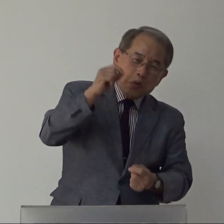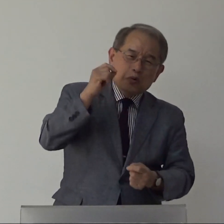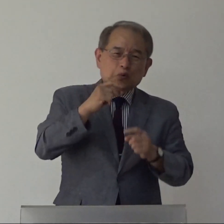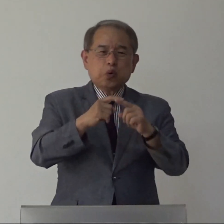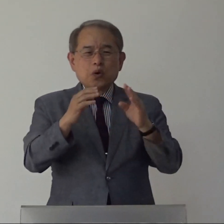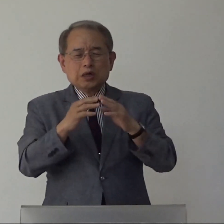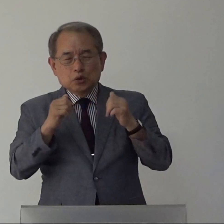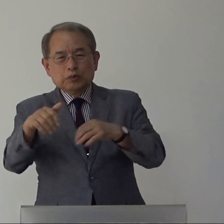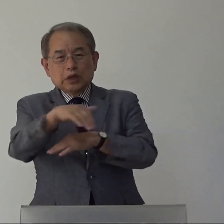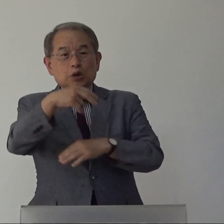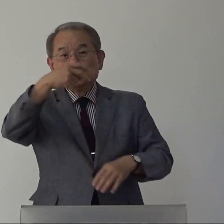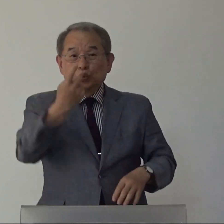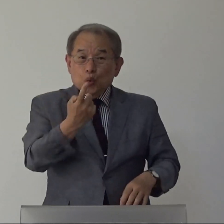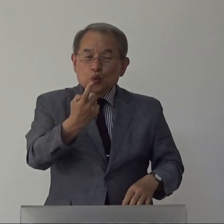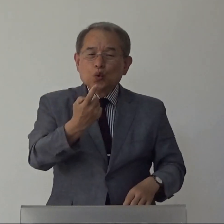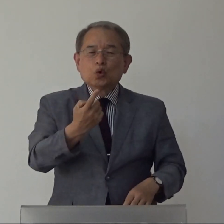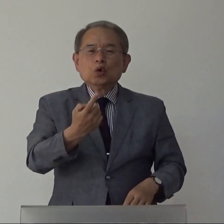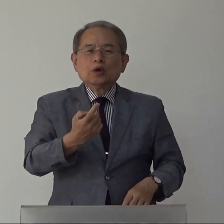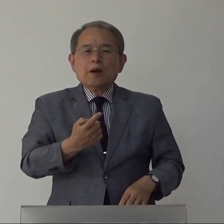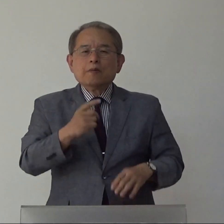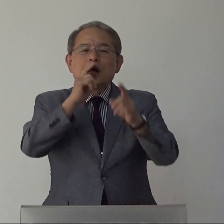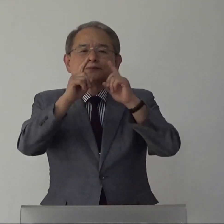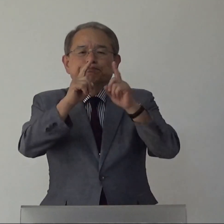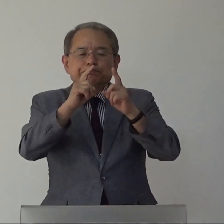나만 맞아 라고 생각하는 것입니다.